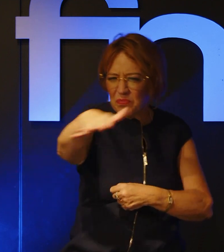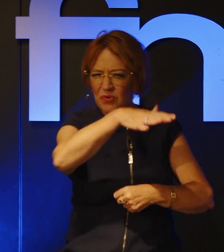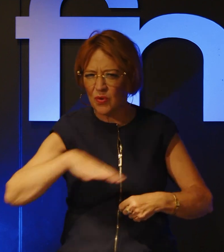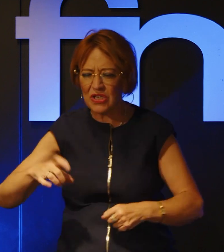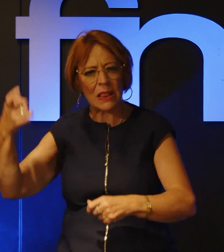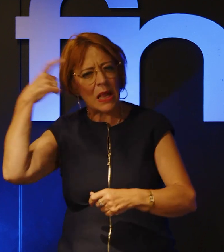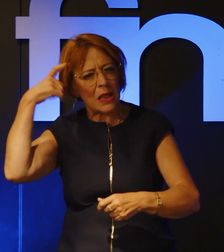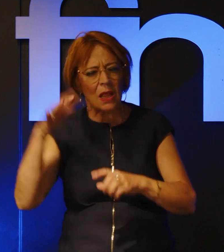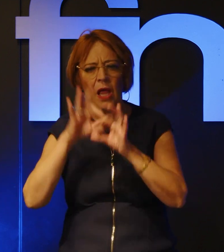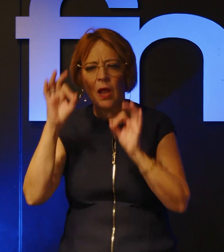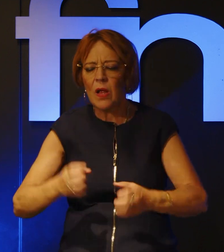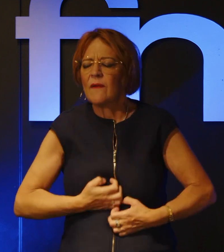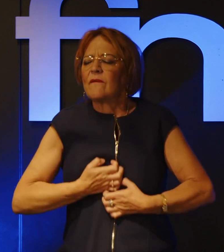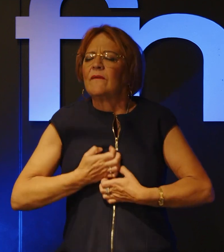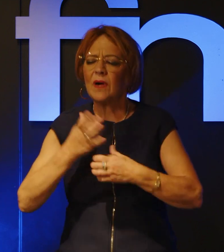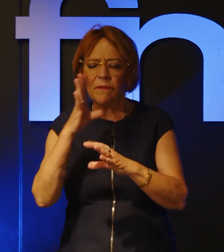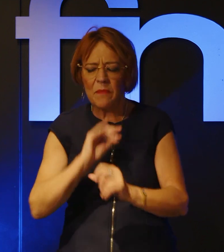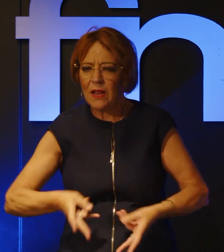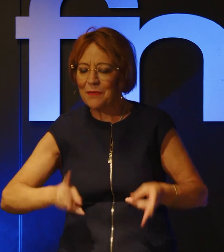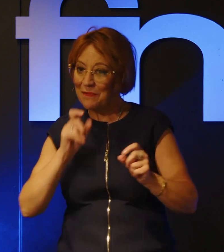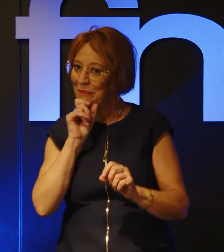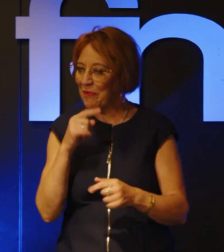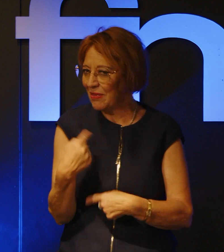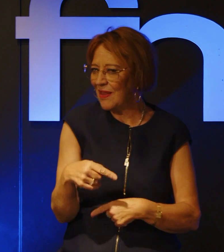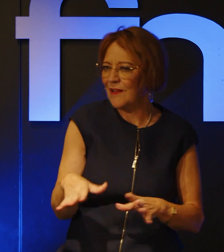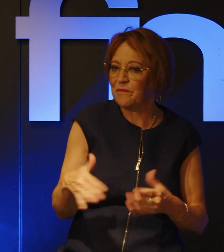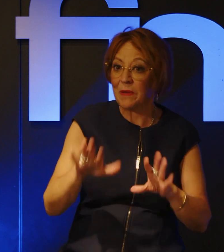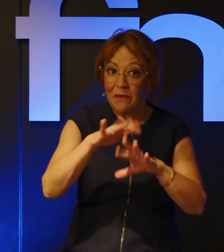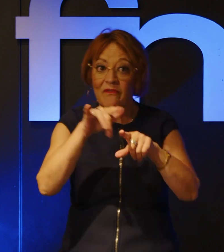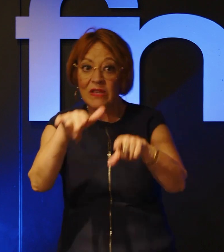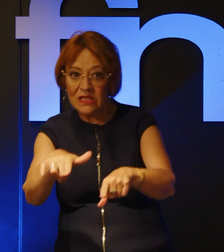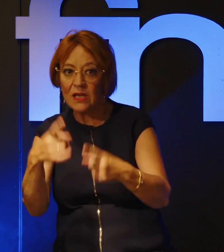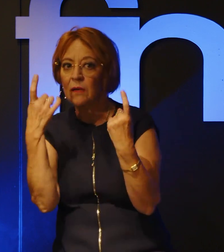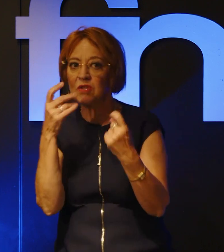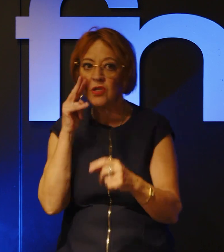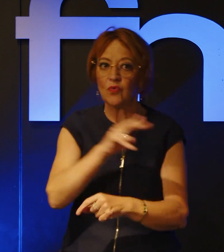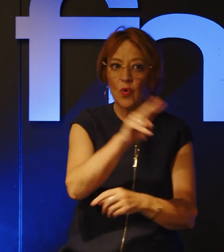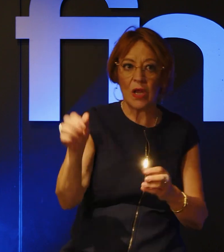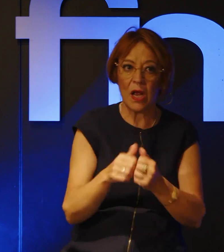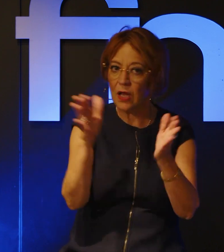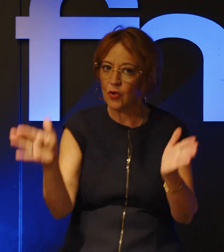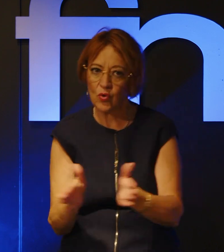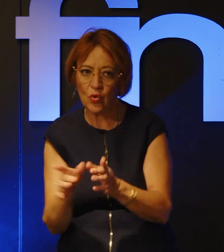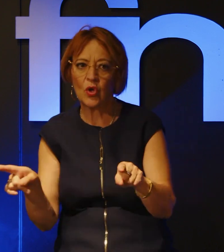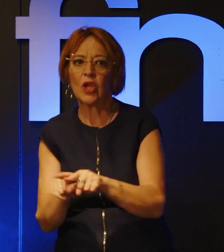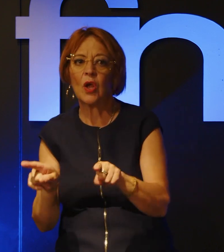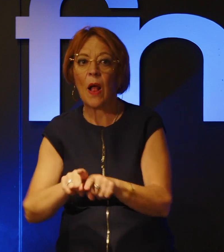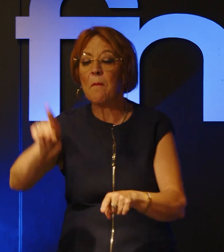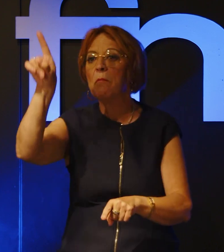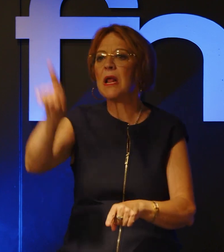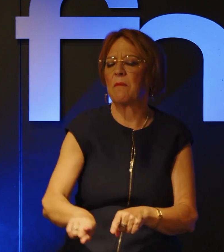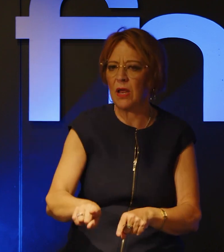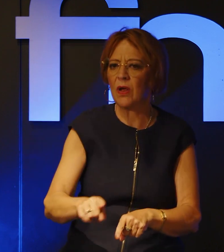preconceito pode ser uma das Sensações mais libertadoras que podemos ter mas para o fazermos precisamos de olhar para ele como se fosse uma primeira